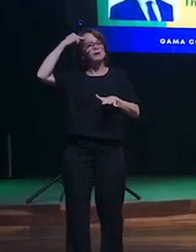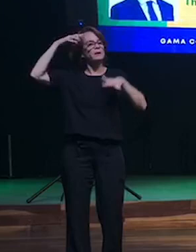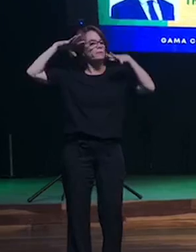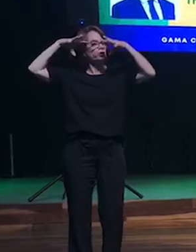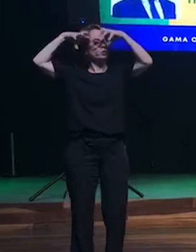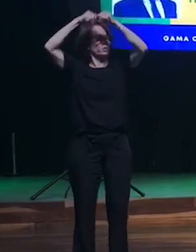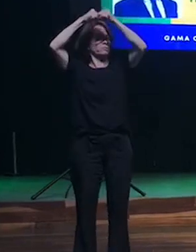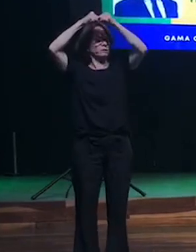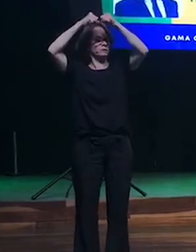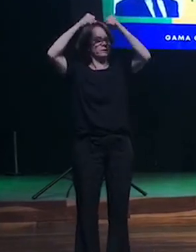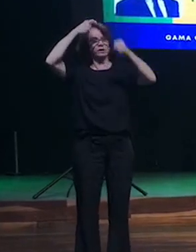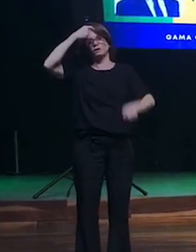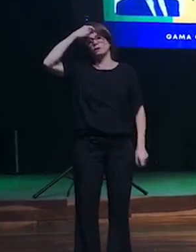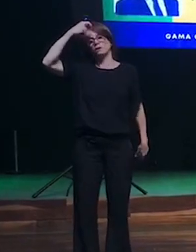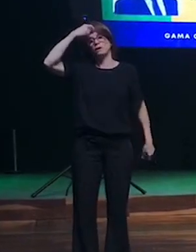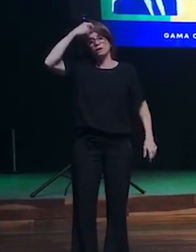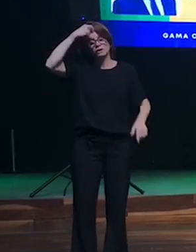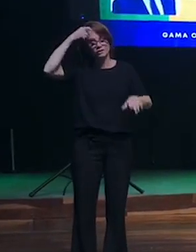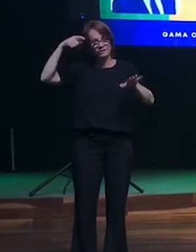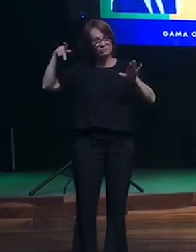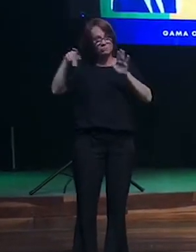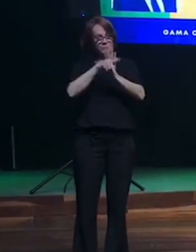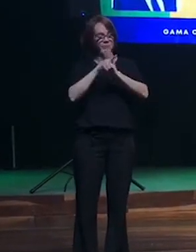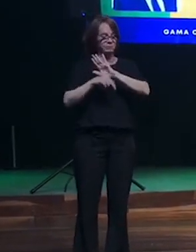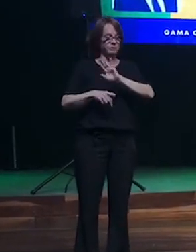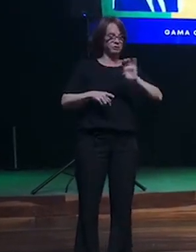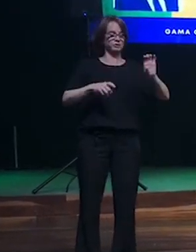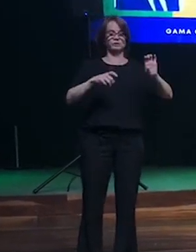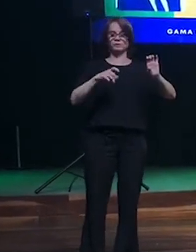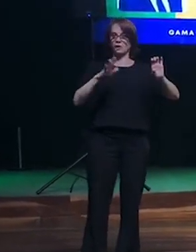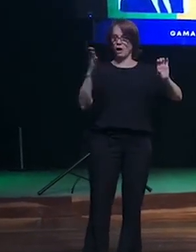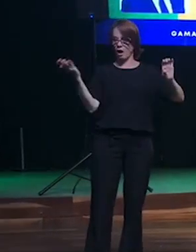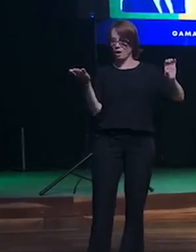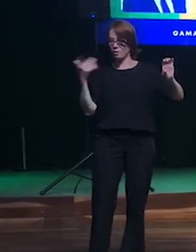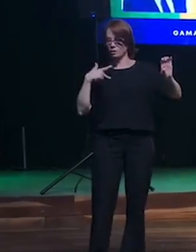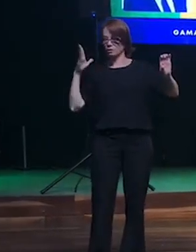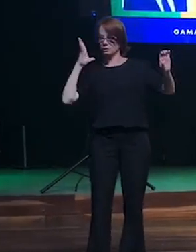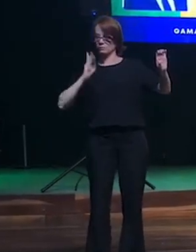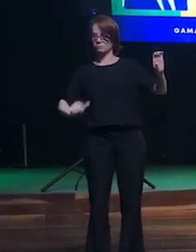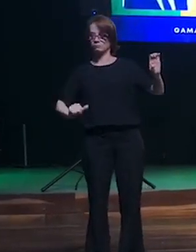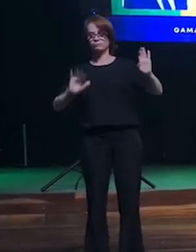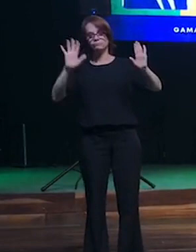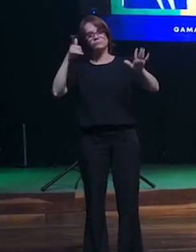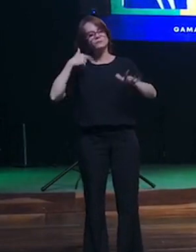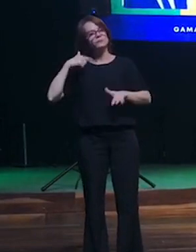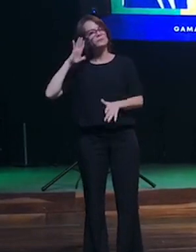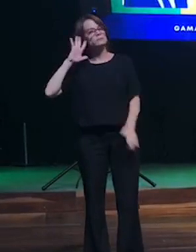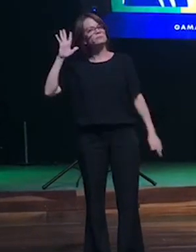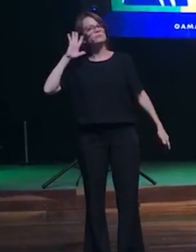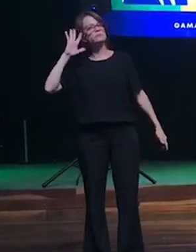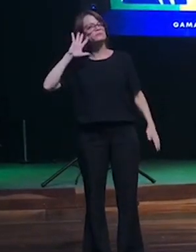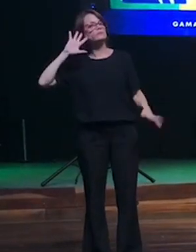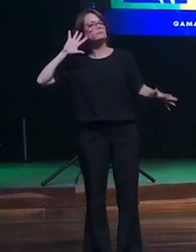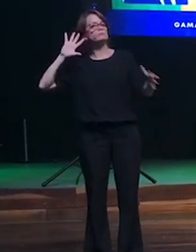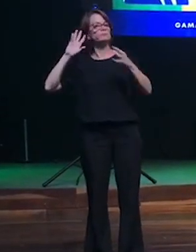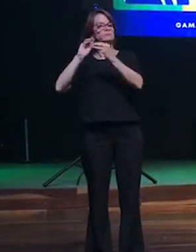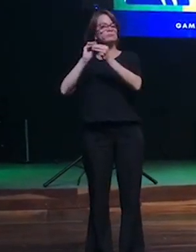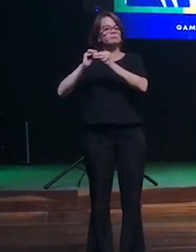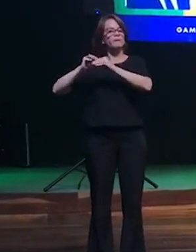esquerdista, estava, agora a gente está limpando, que nas minhas conclusões, por uma questão matemática,